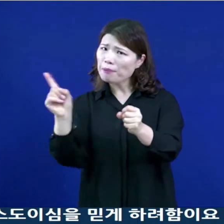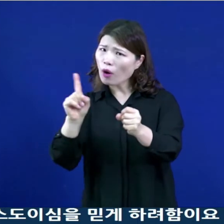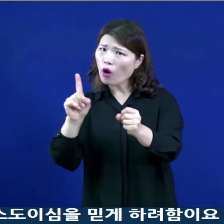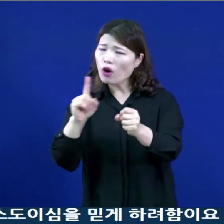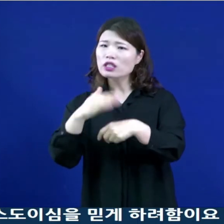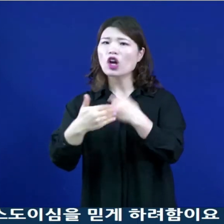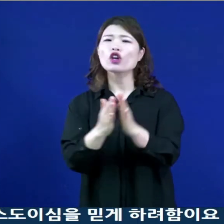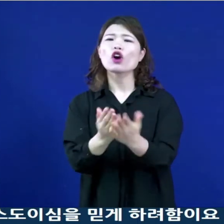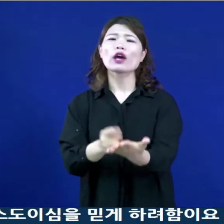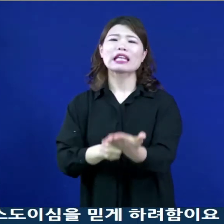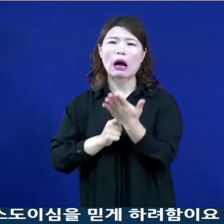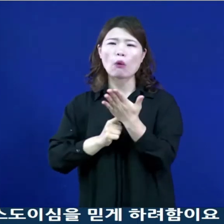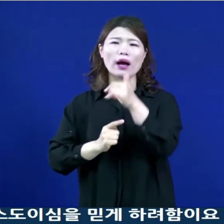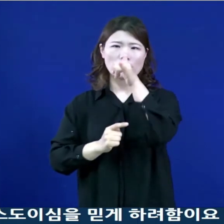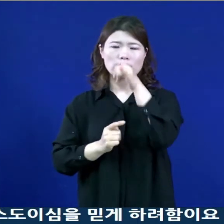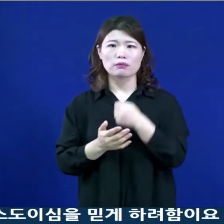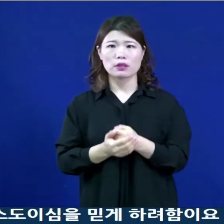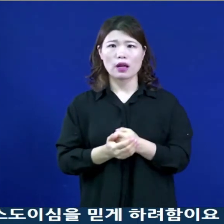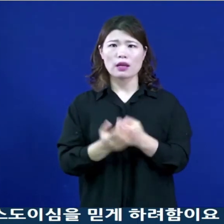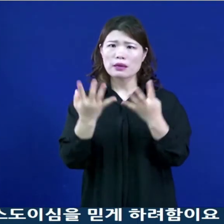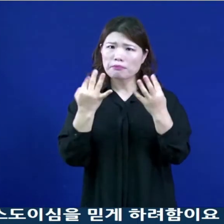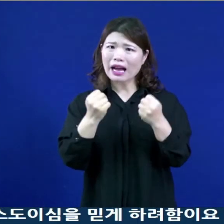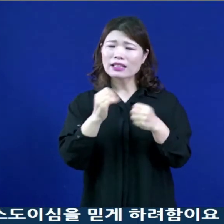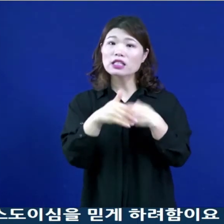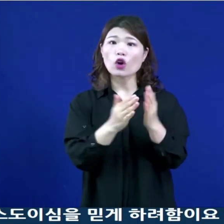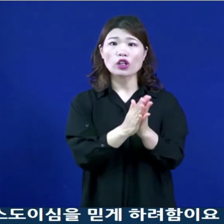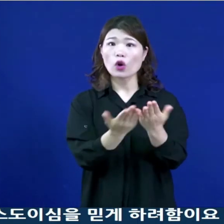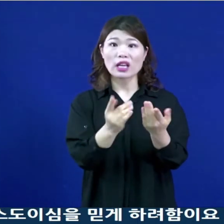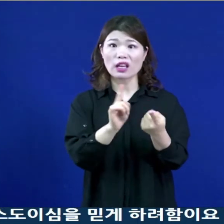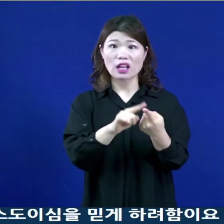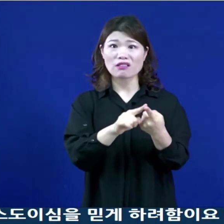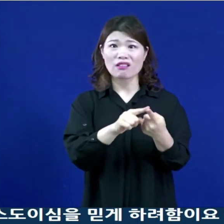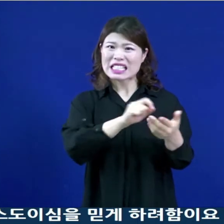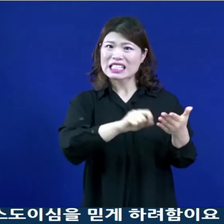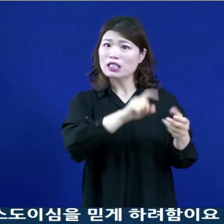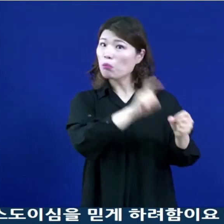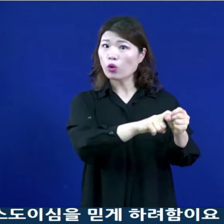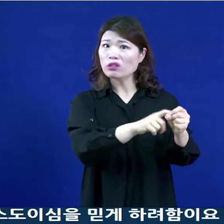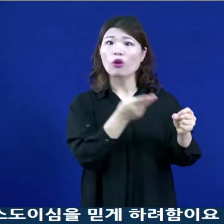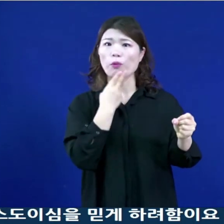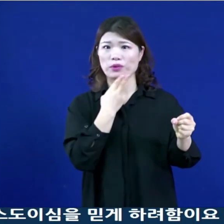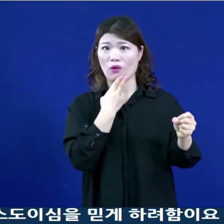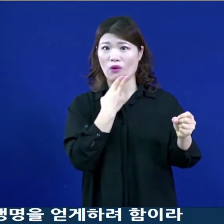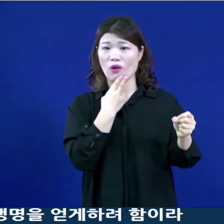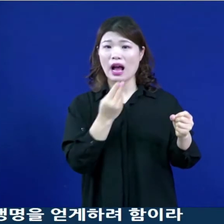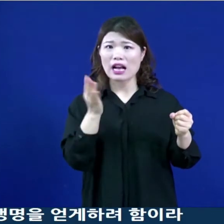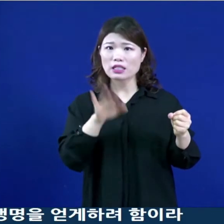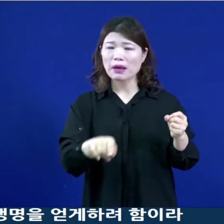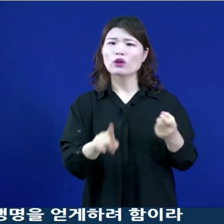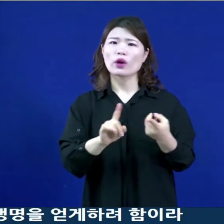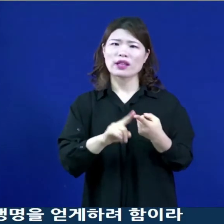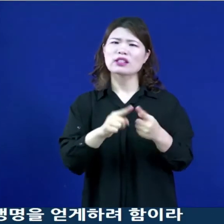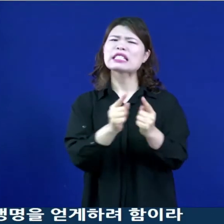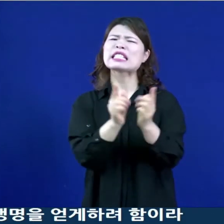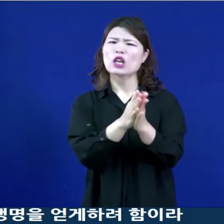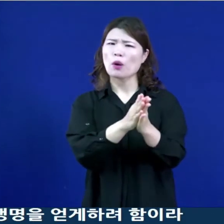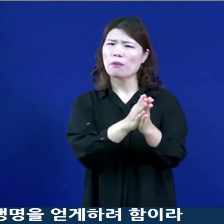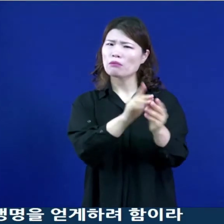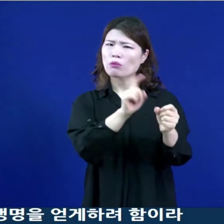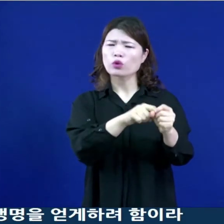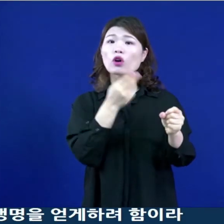명시하기 때문이죠. 다른 많은 성경책이 그리하지 않고 있습니다. 왜 이 책에 쓰여지는지를 직접 설명하지 않고